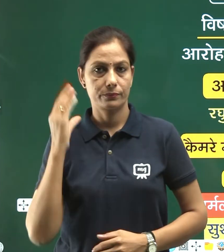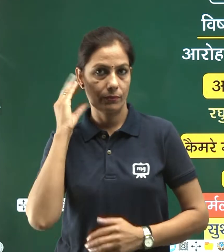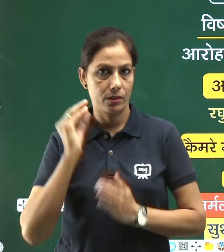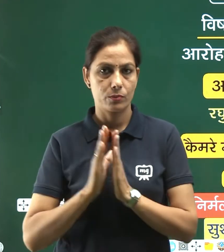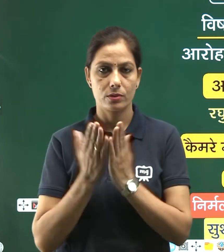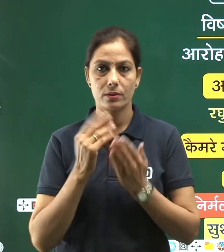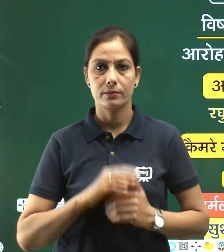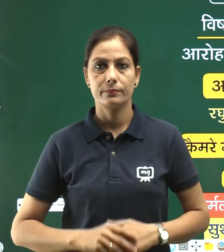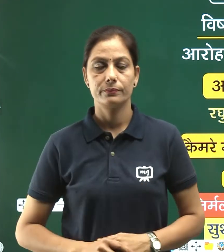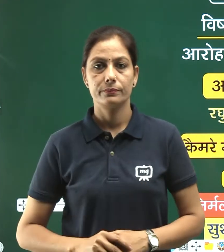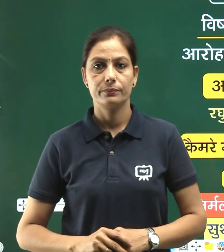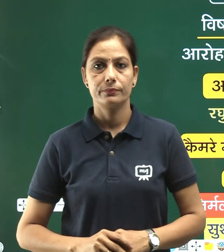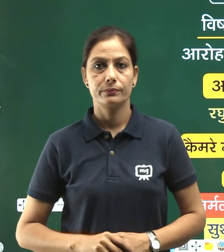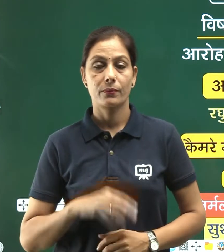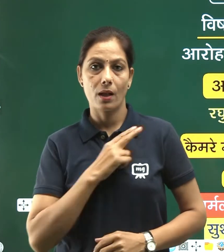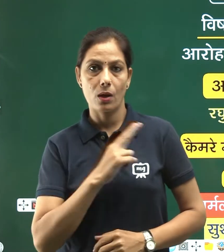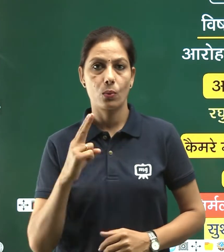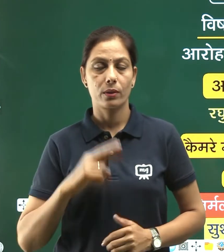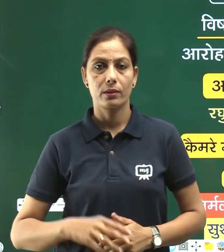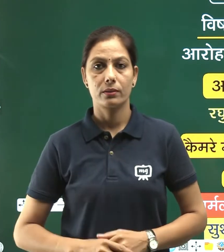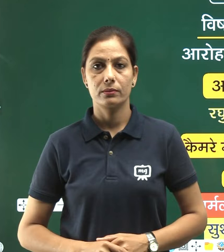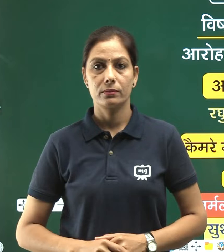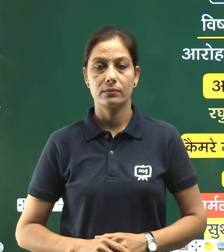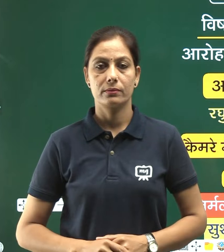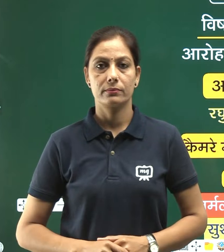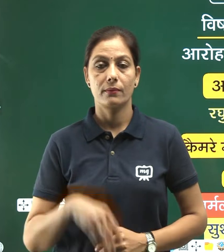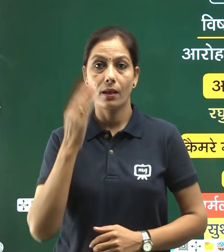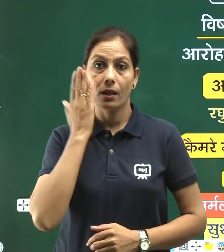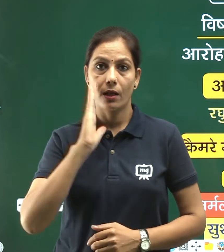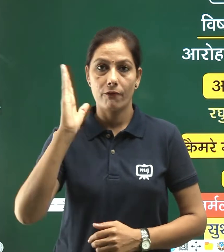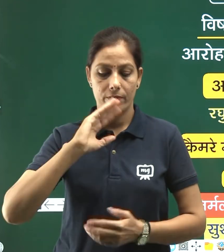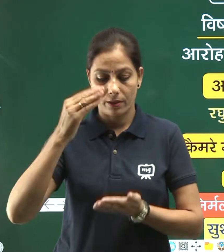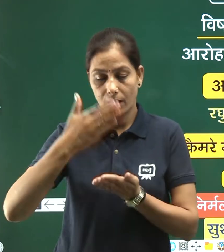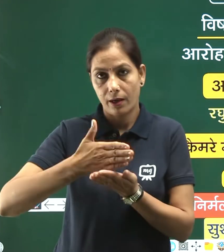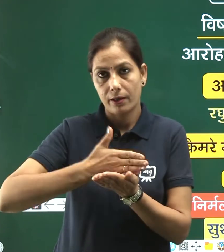पाठ्य पुस्तक आरोह के काव्यखंड के